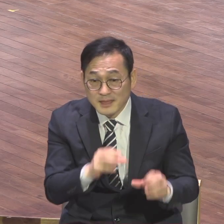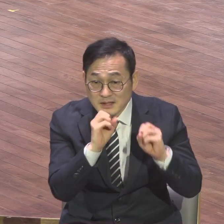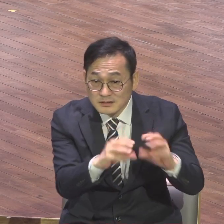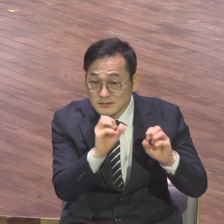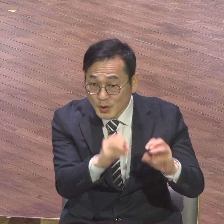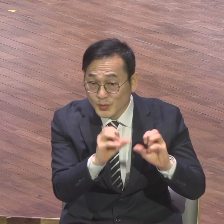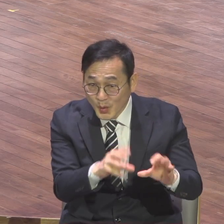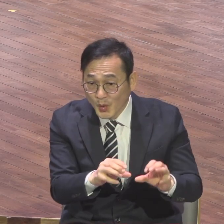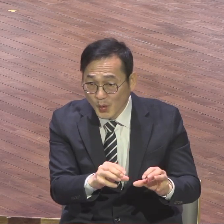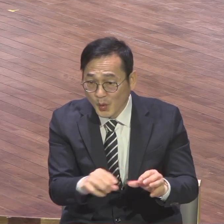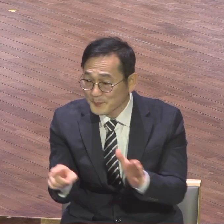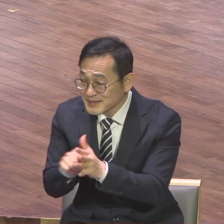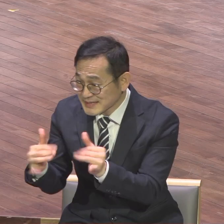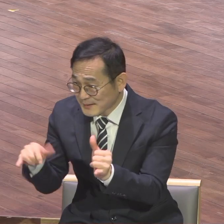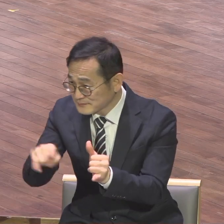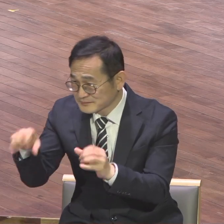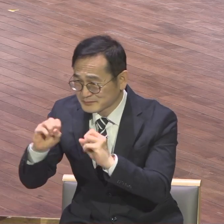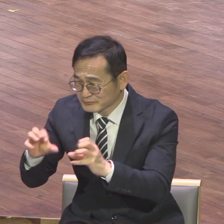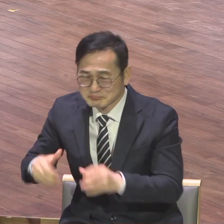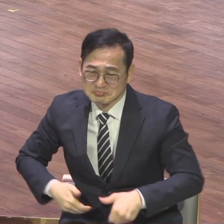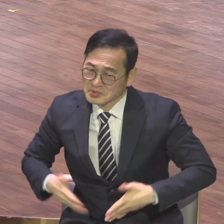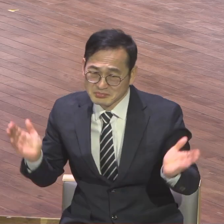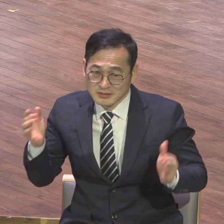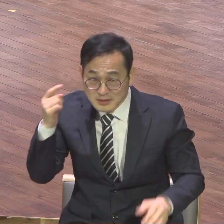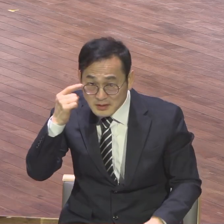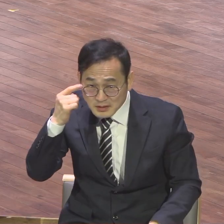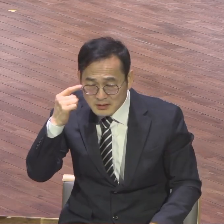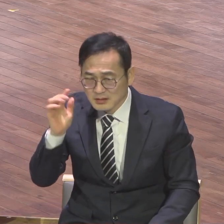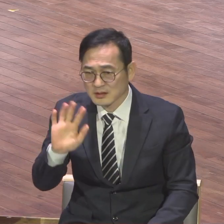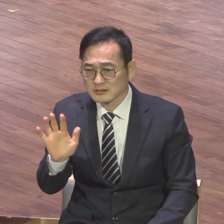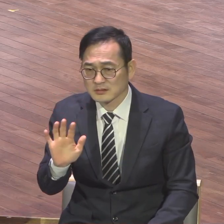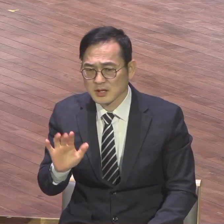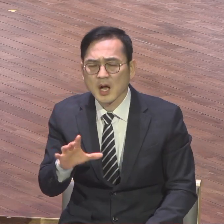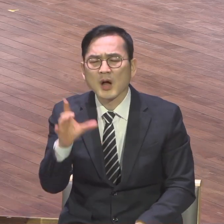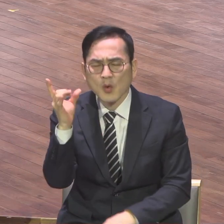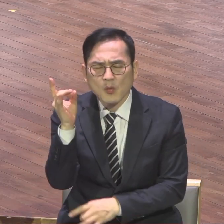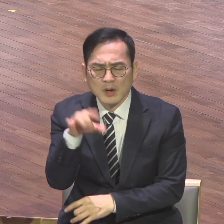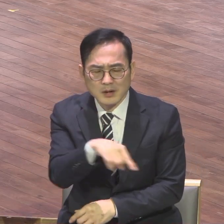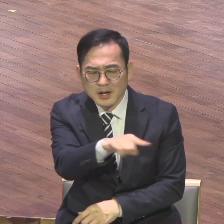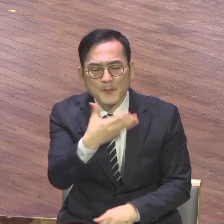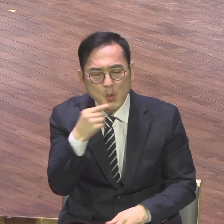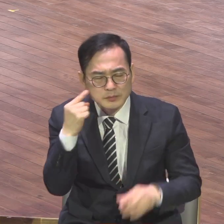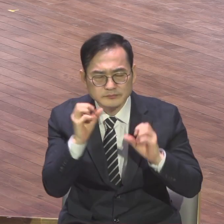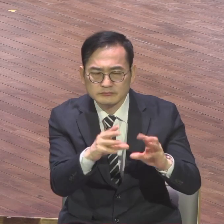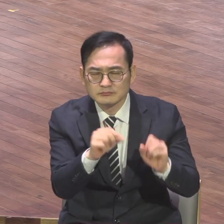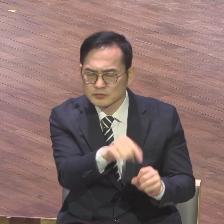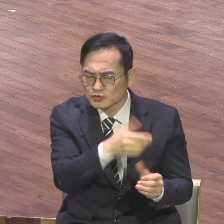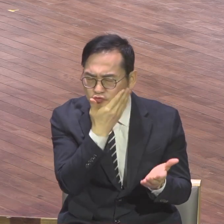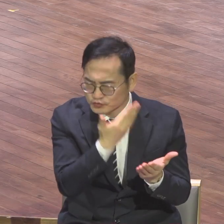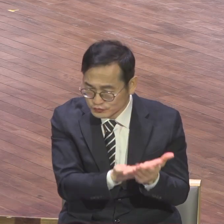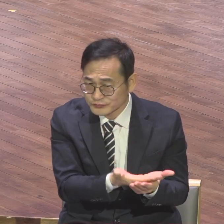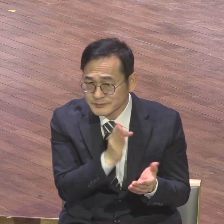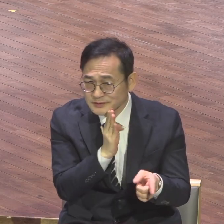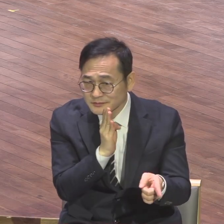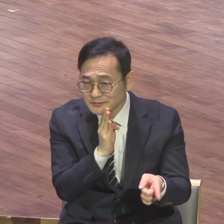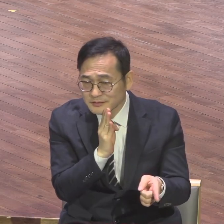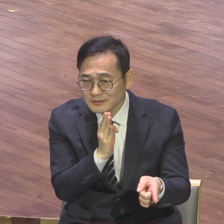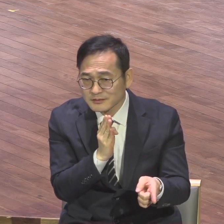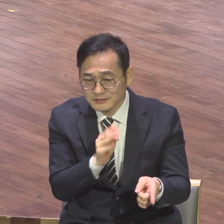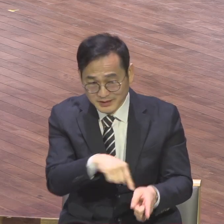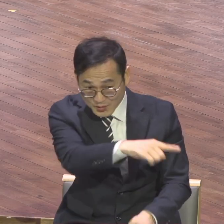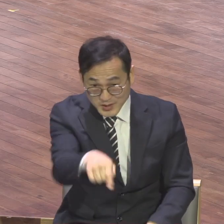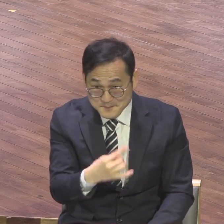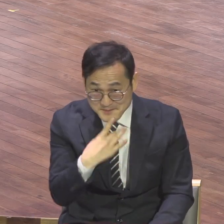들어야 된다라고 그렇게 생각합니다. 물론 이 복음이 부신자들에게 전달되는 것이 중요합니다. 그런데